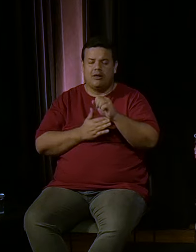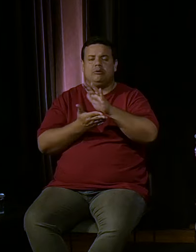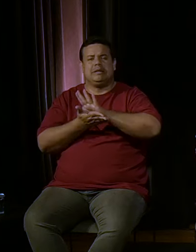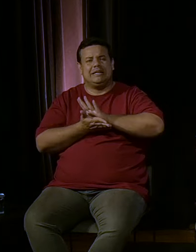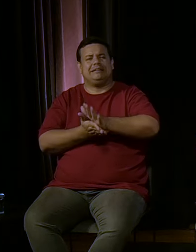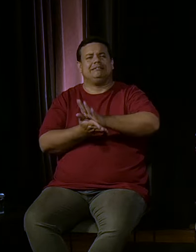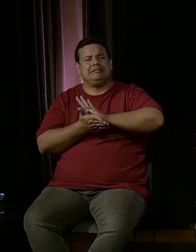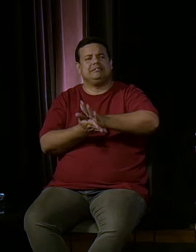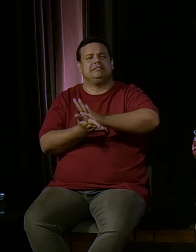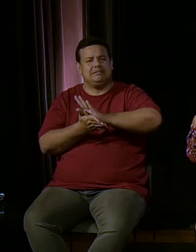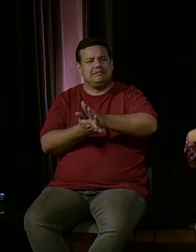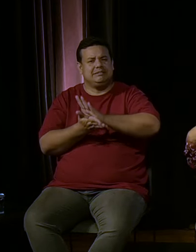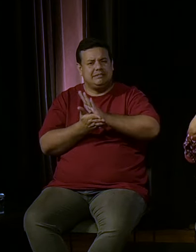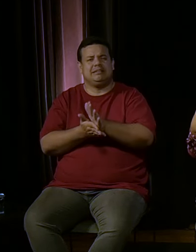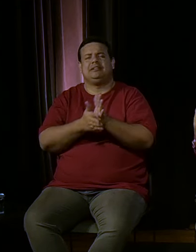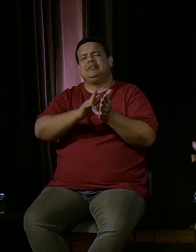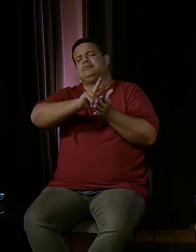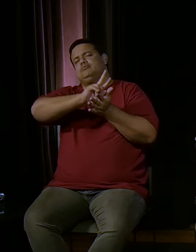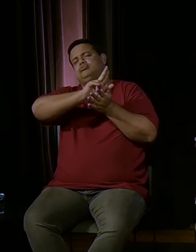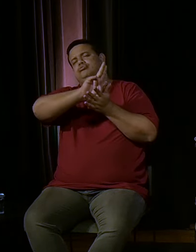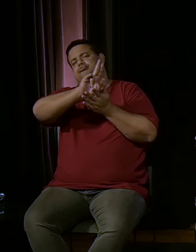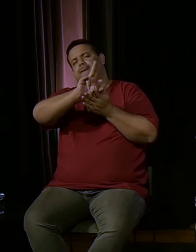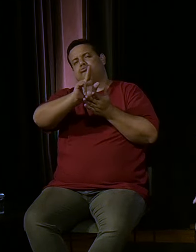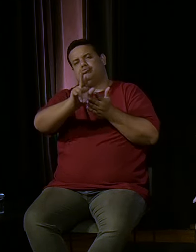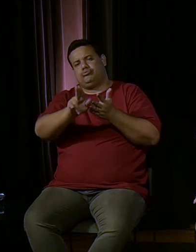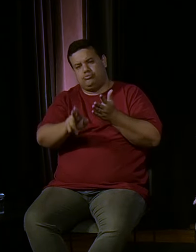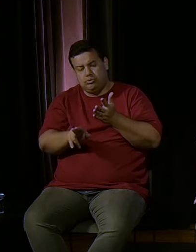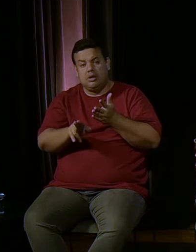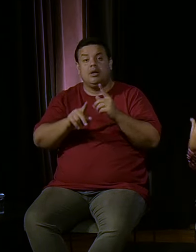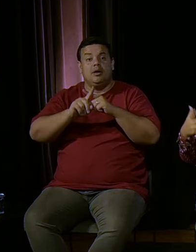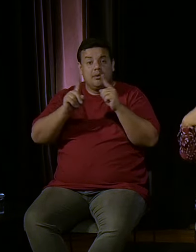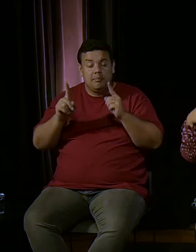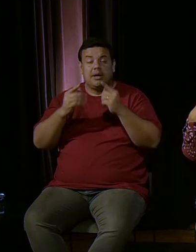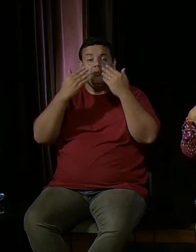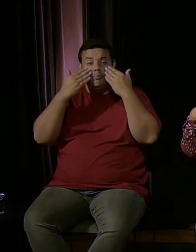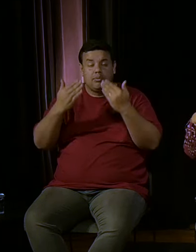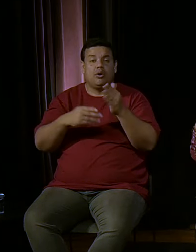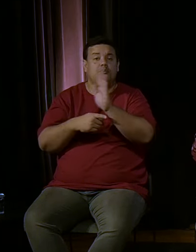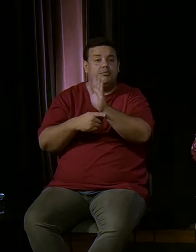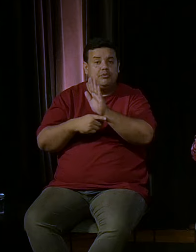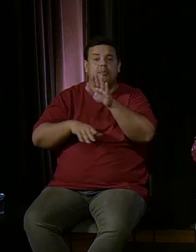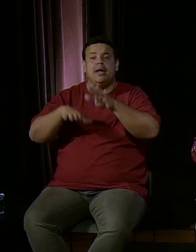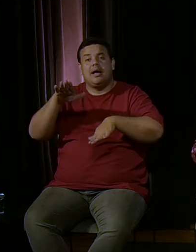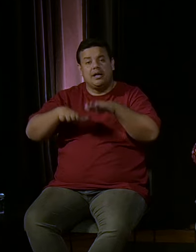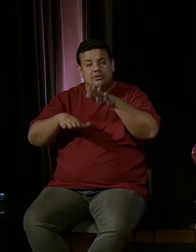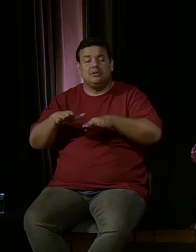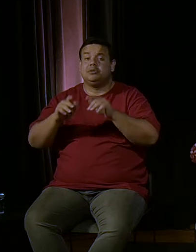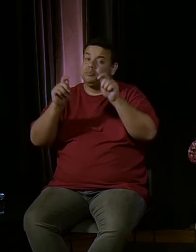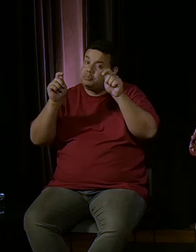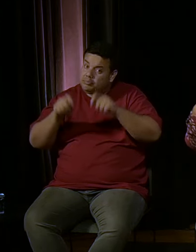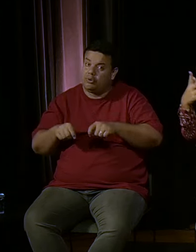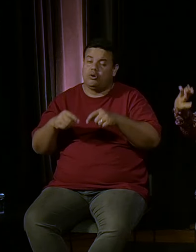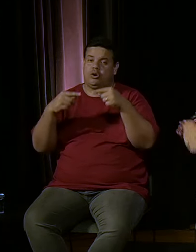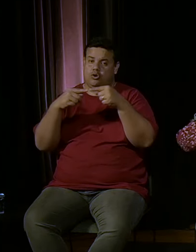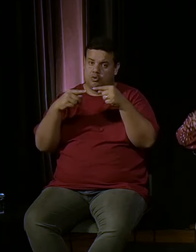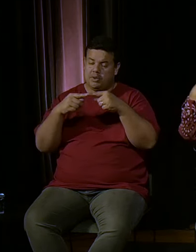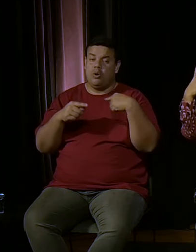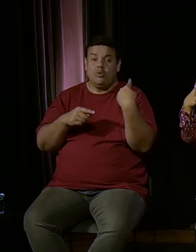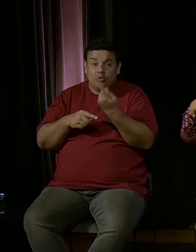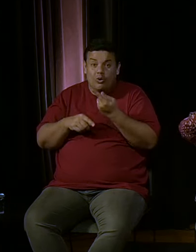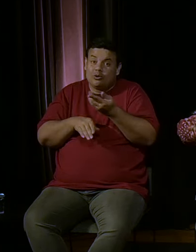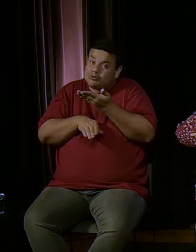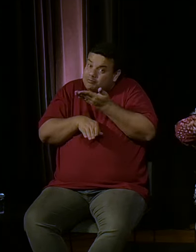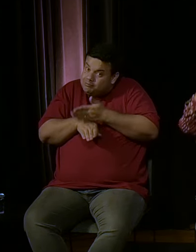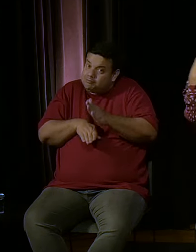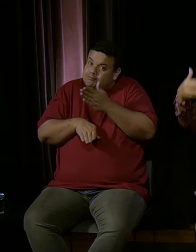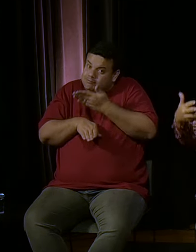etc. Mas menos do que afirmar isso para o filme, né? Que muitas vezes pode recair nisso, o nosso exercício, que